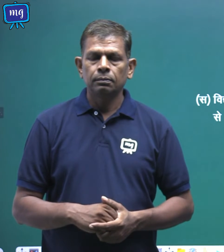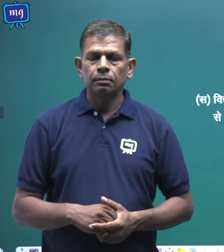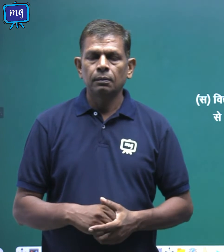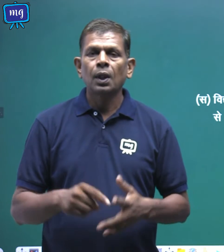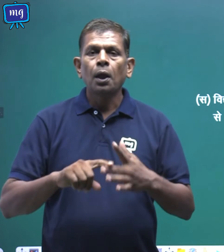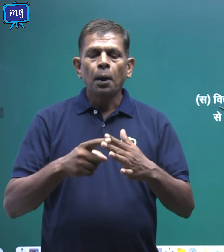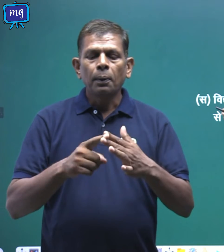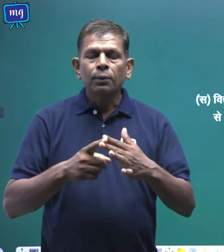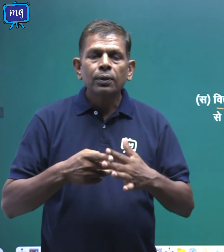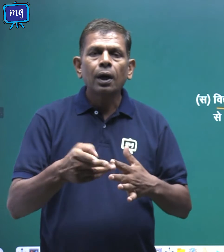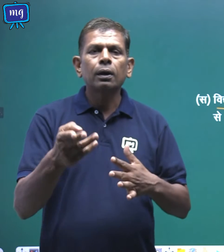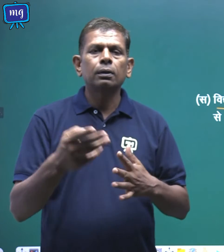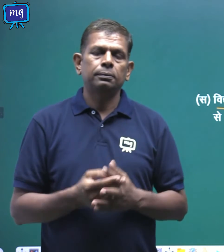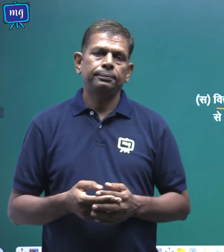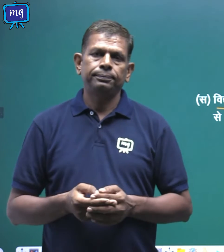विद्युत धारा